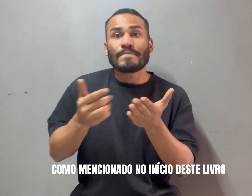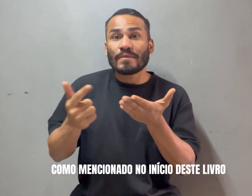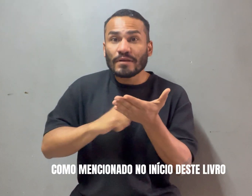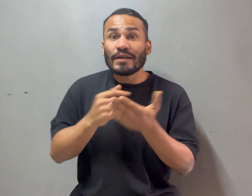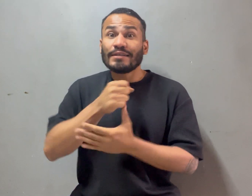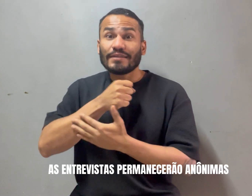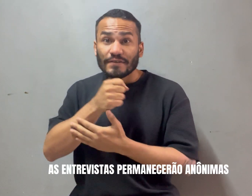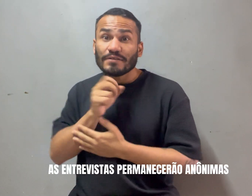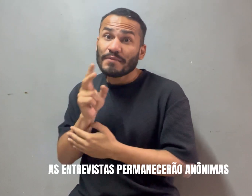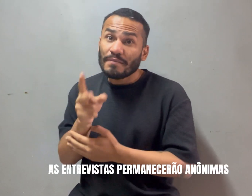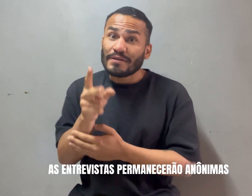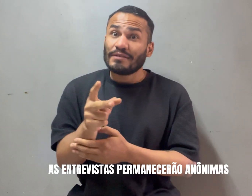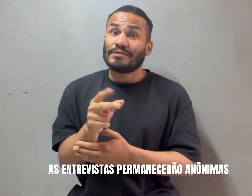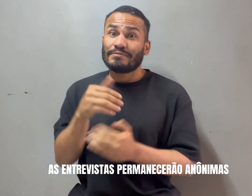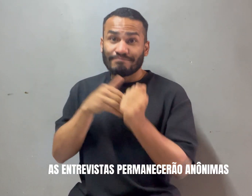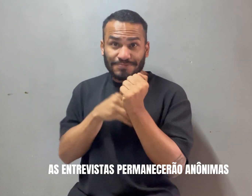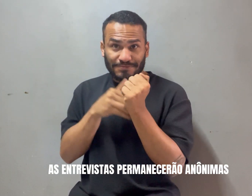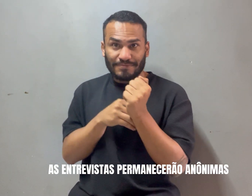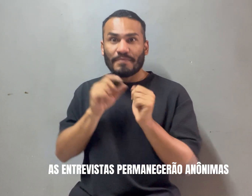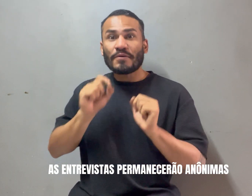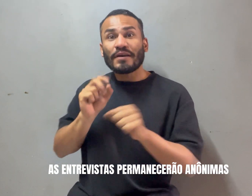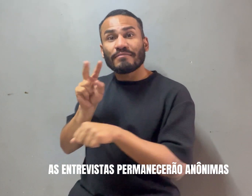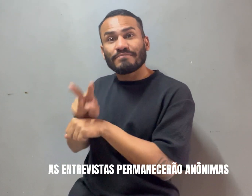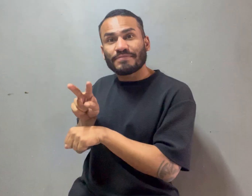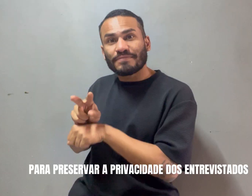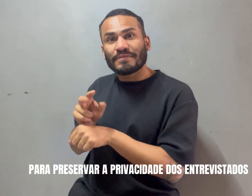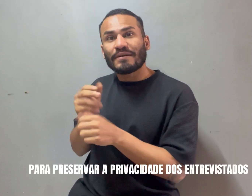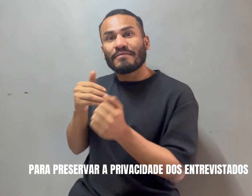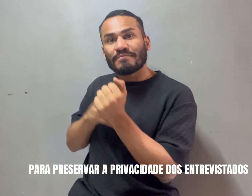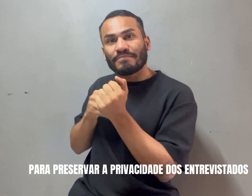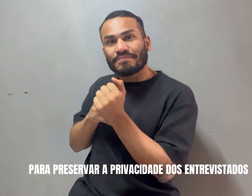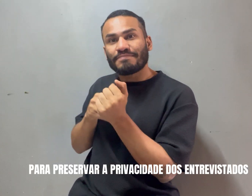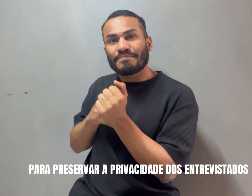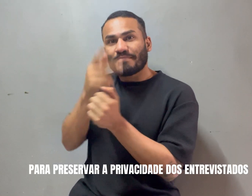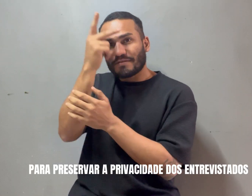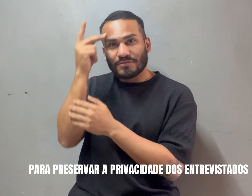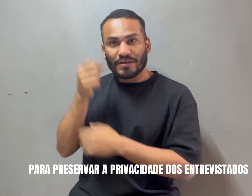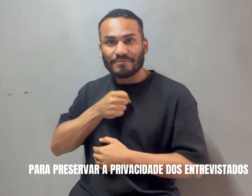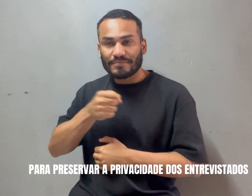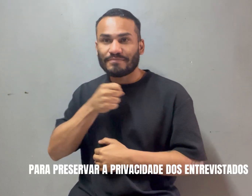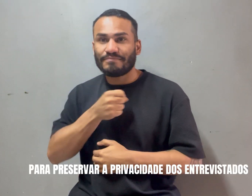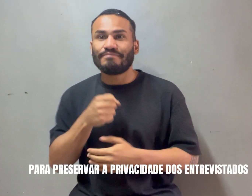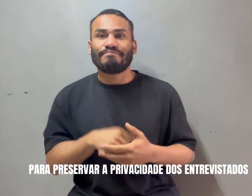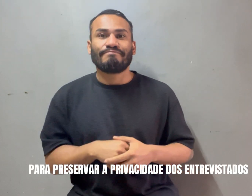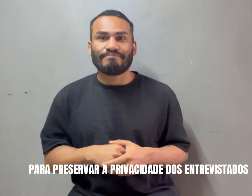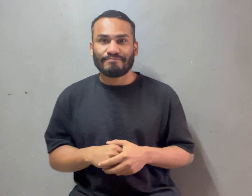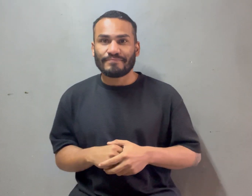livro, as entrevistas permanecerão anônimas para preservar a privacidade dos entrevistados.